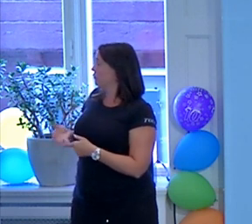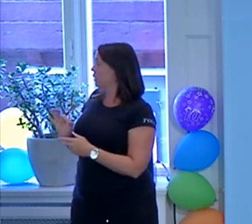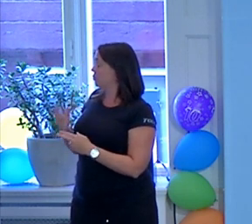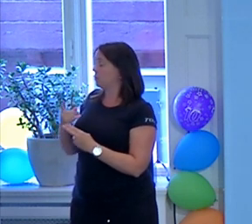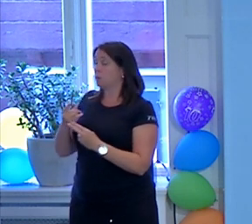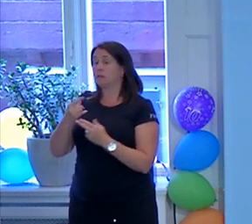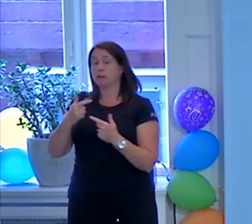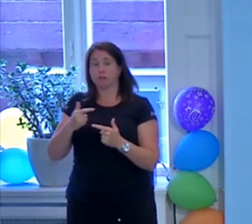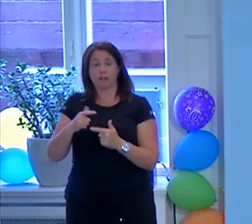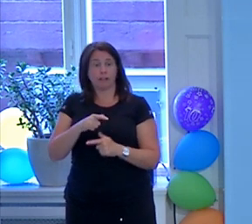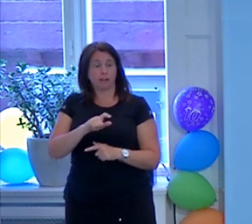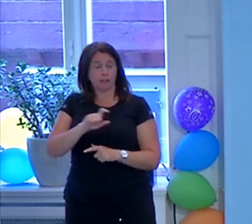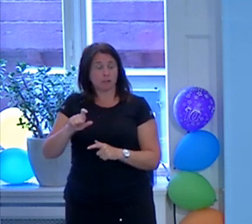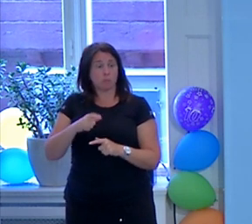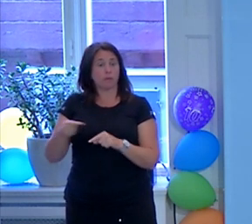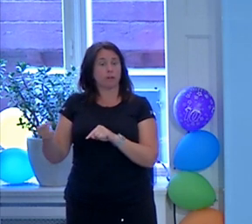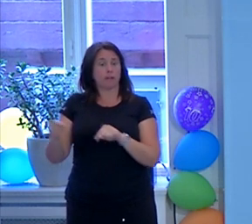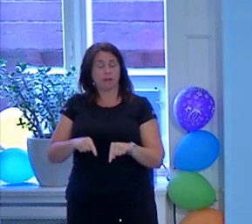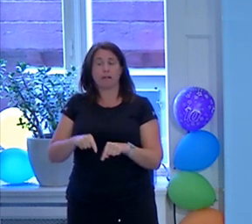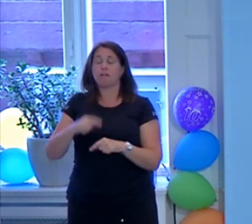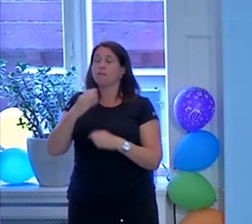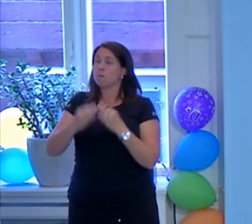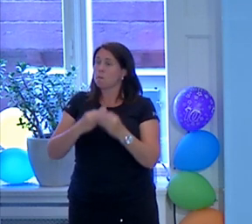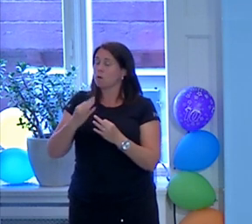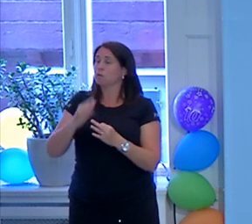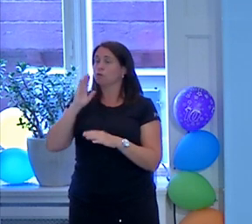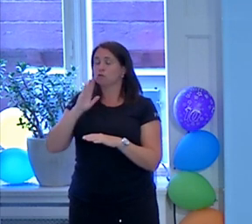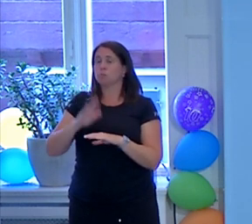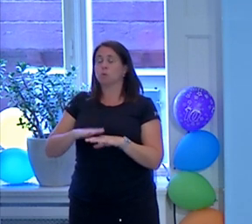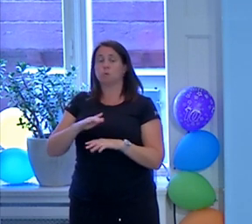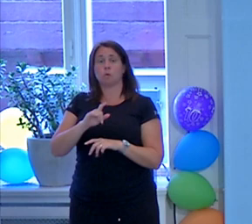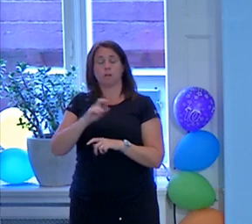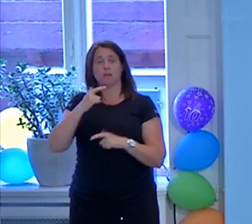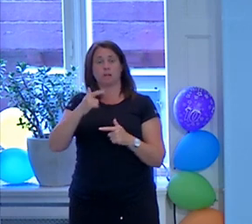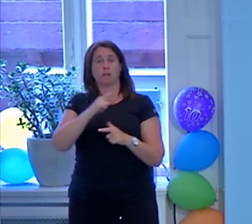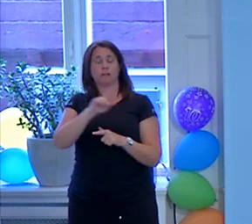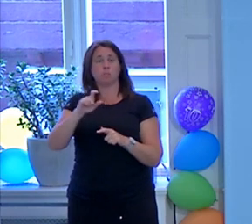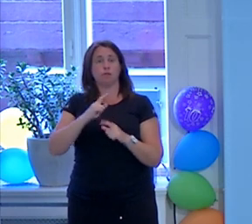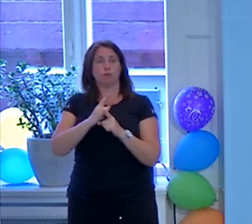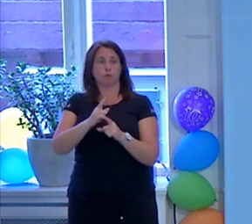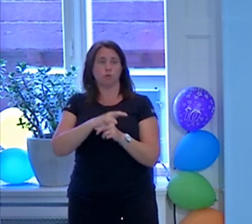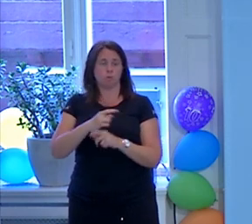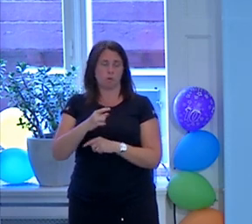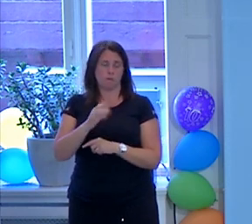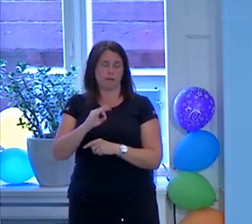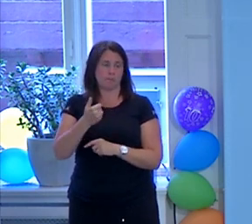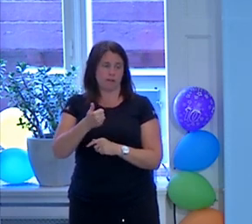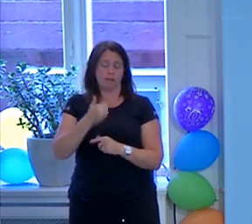mycket för er som har varit här och ställt frågor och lyssnat och tack för er som har följt oss på webben. Tack.